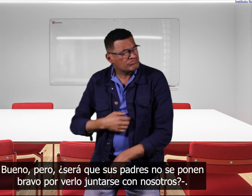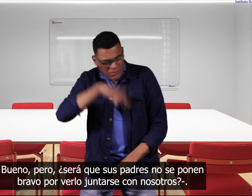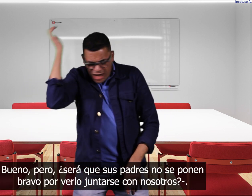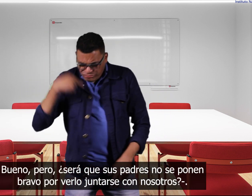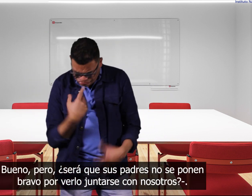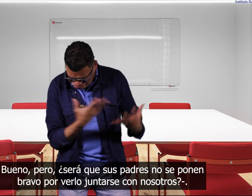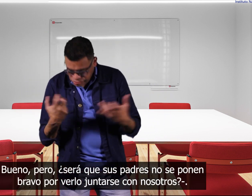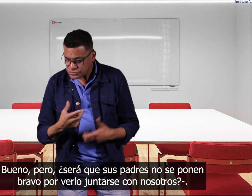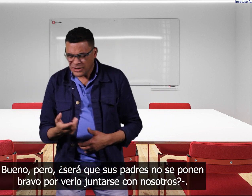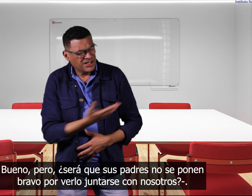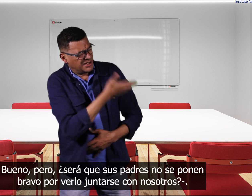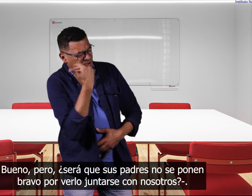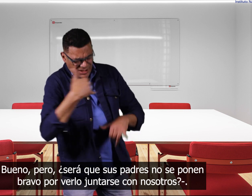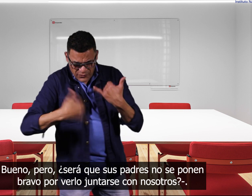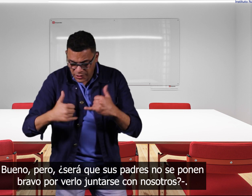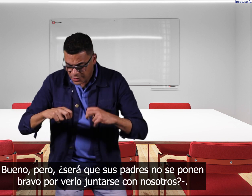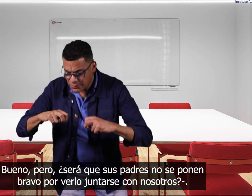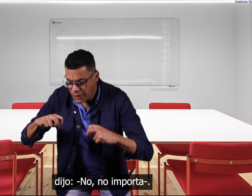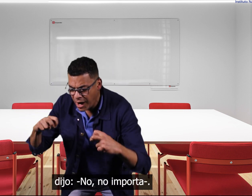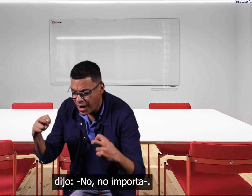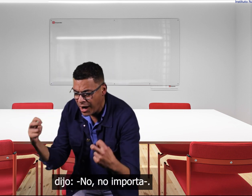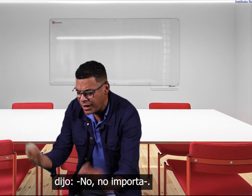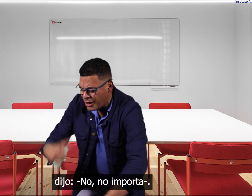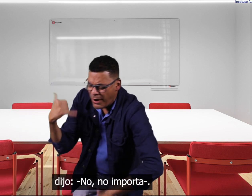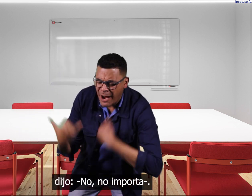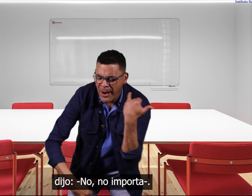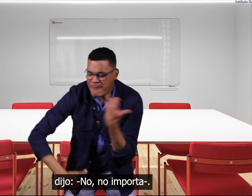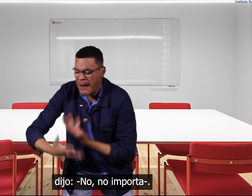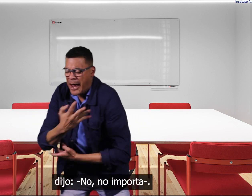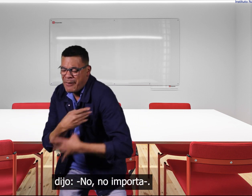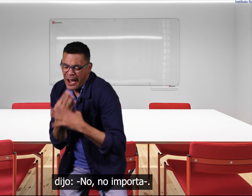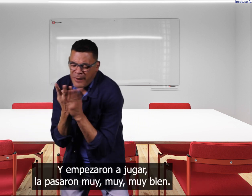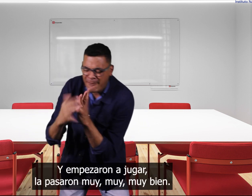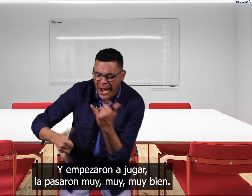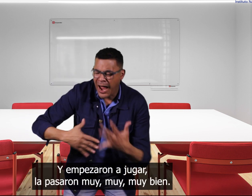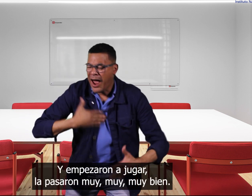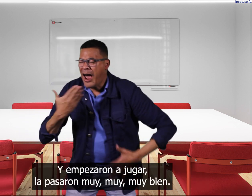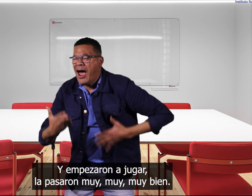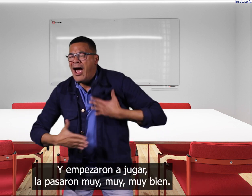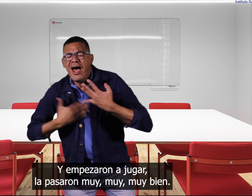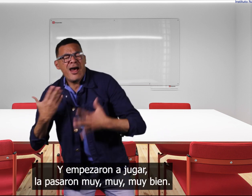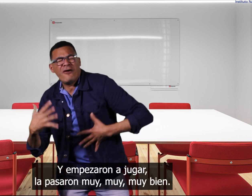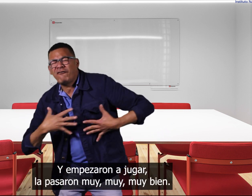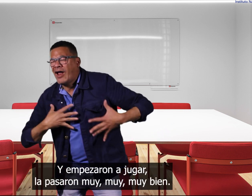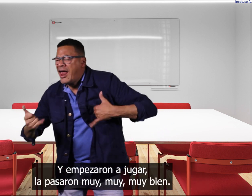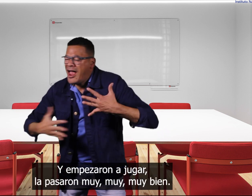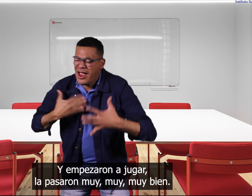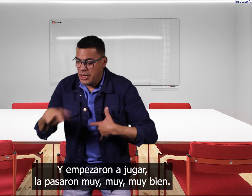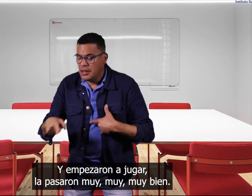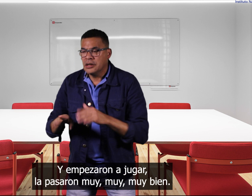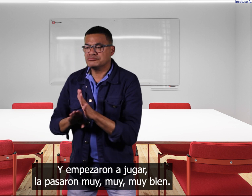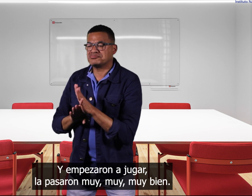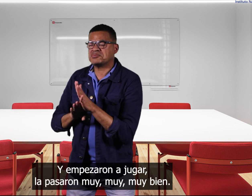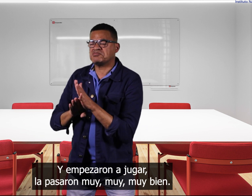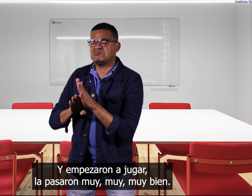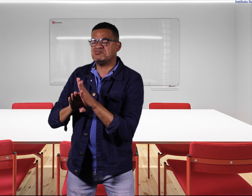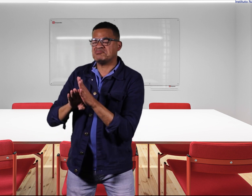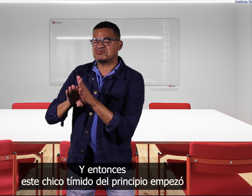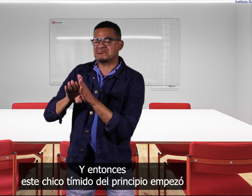no se ponen bravo por verlo juntarse con nosotros dijo no me importa y empezaron a jugarla pasaron muy muy muy bien y